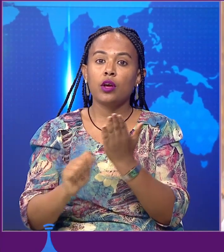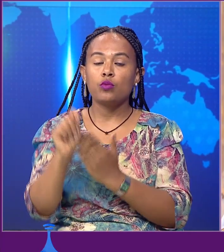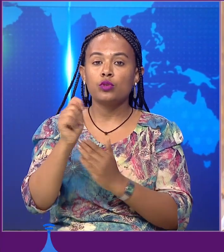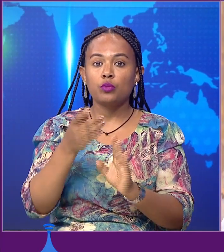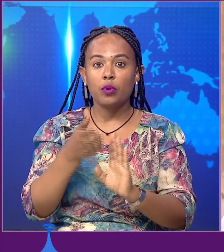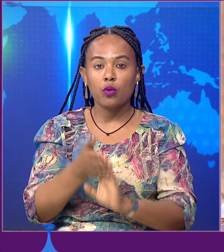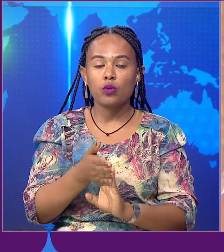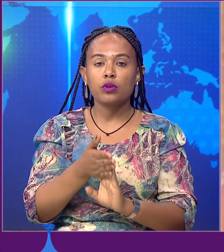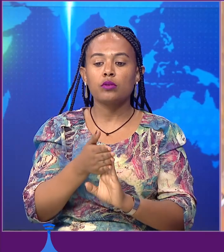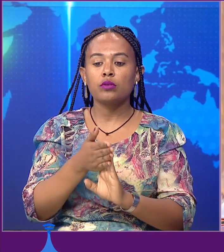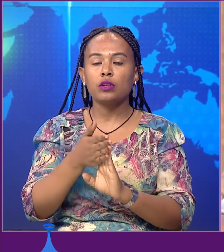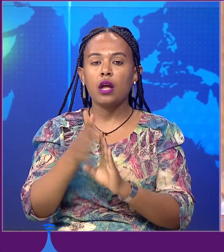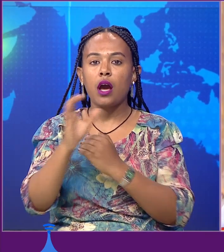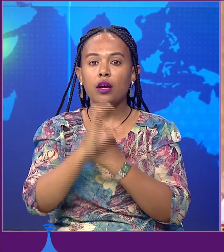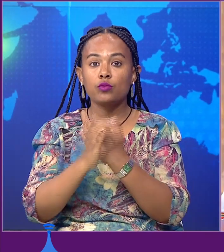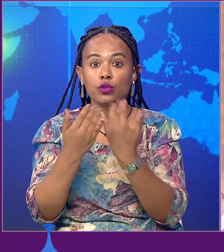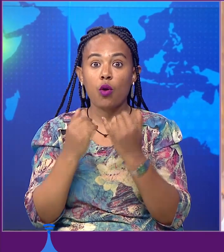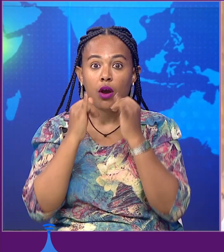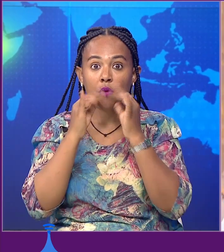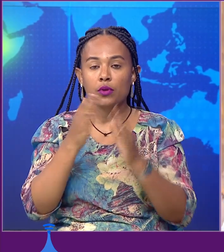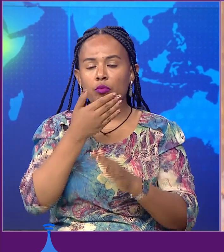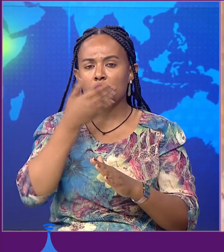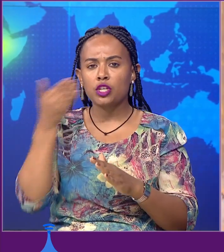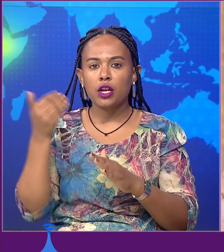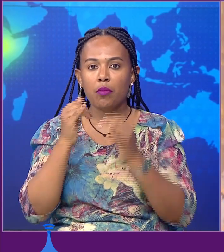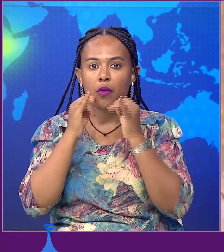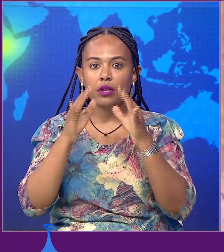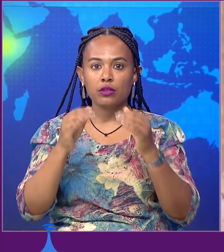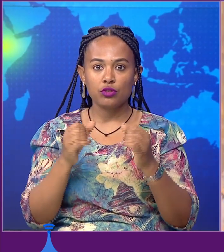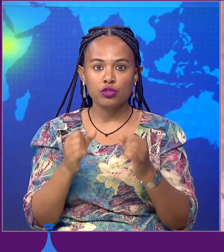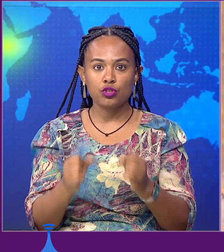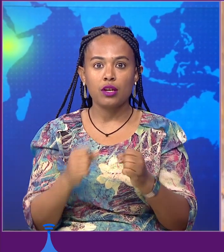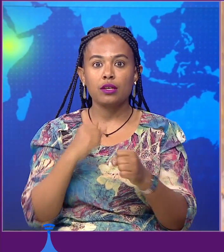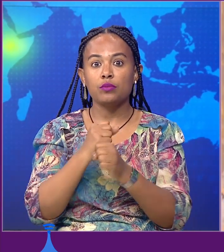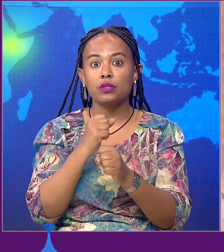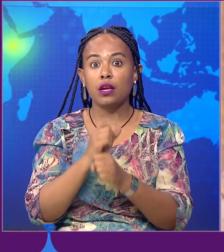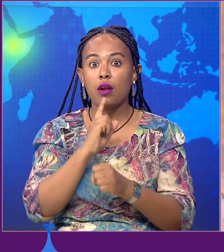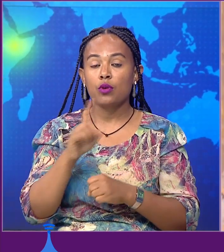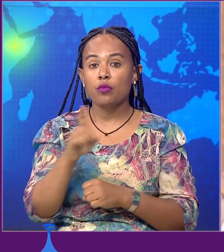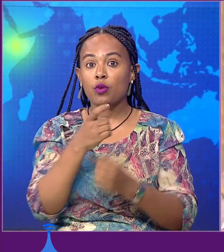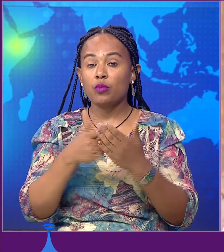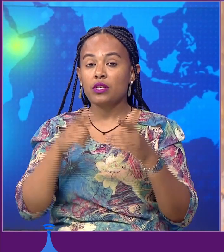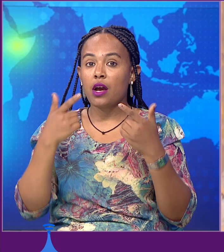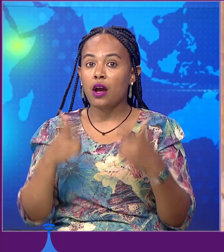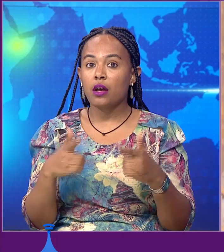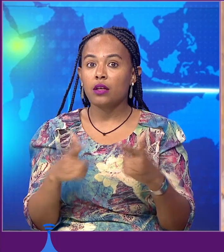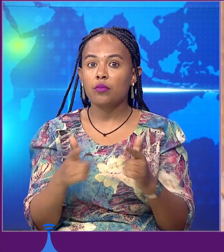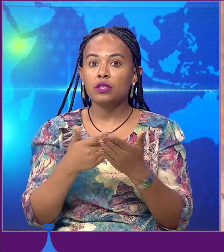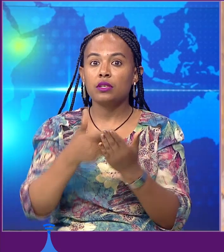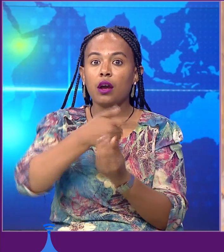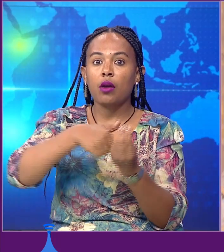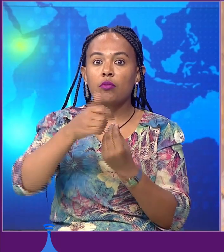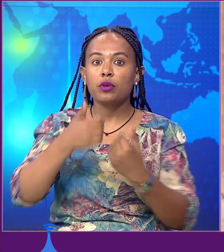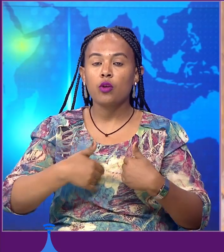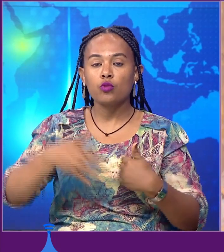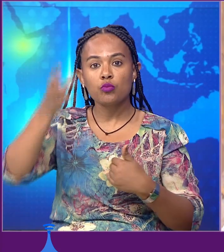ዘርፍ ለሀገሪቱ እስከዛሬ ካበረከቱን በተሻለ አቅም ማበረከት እንዲችል የምንሰራ ነው የሚሆነውና በዚህ አጋጣሚ እዛ አካባቢ ያሉ